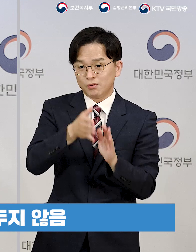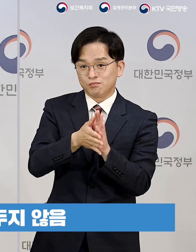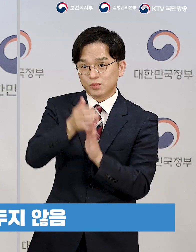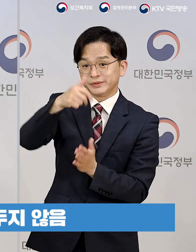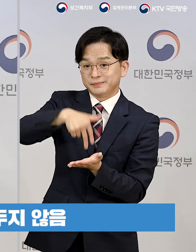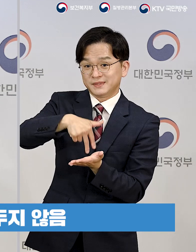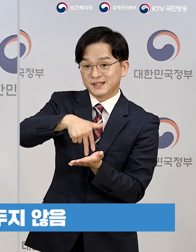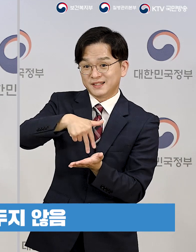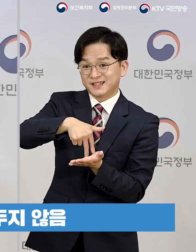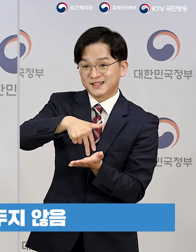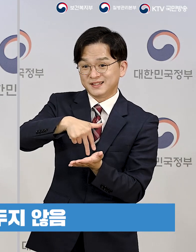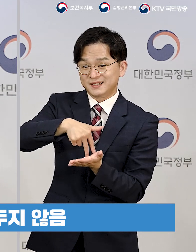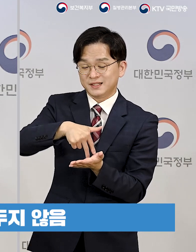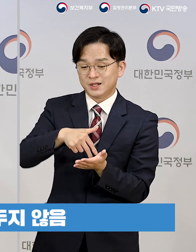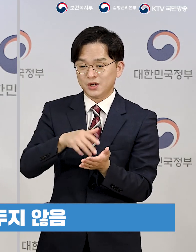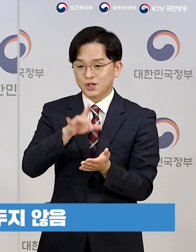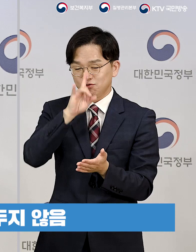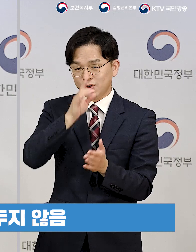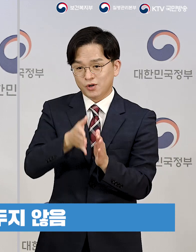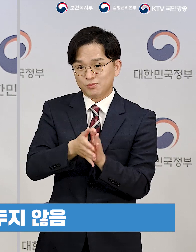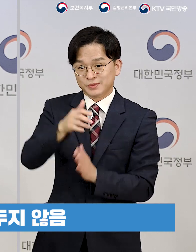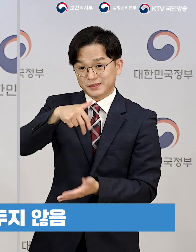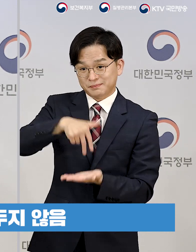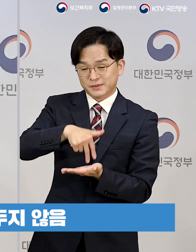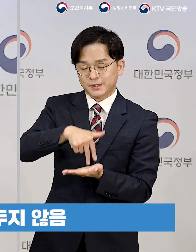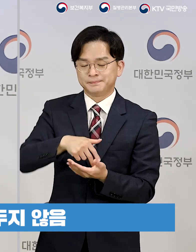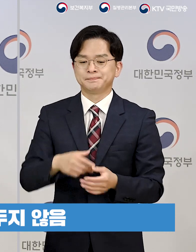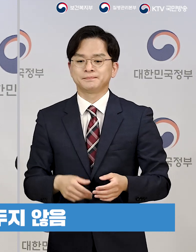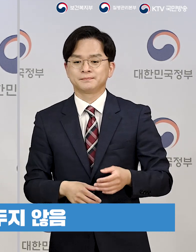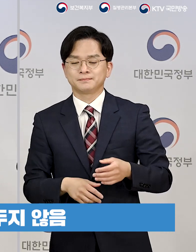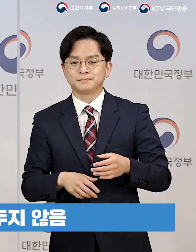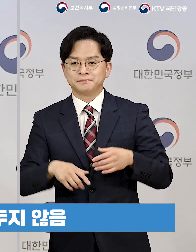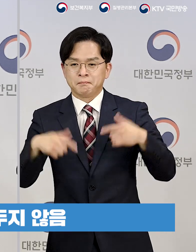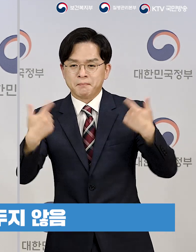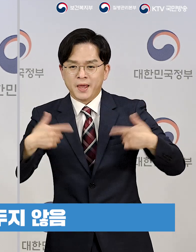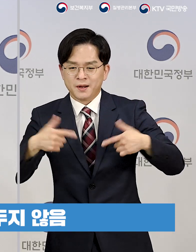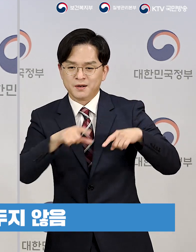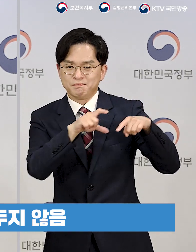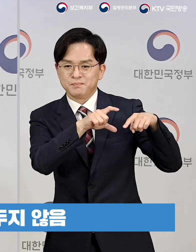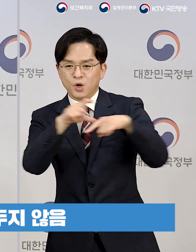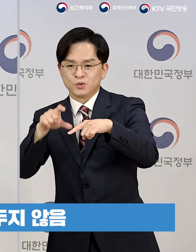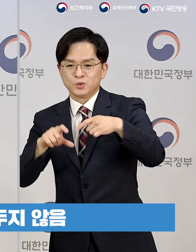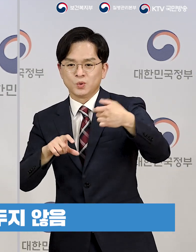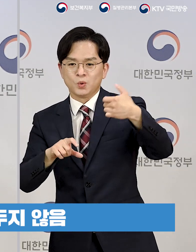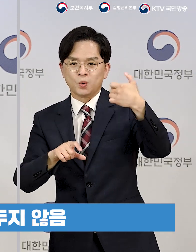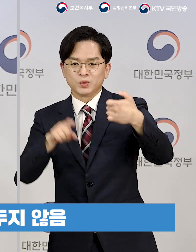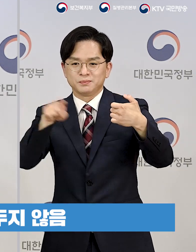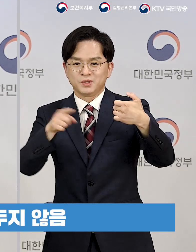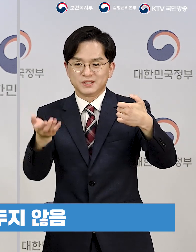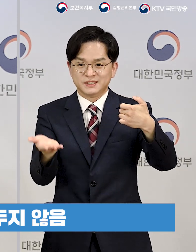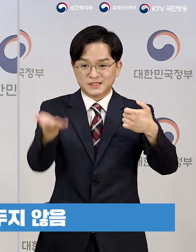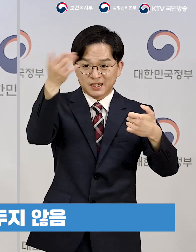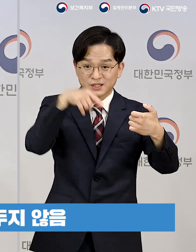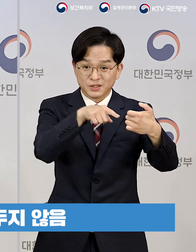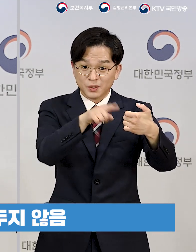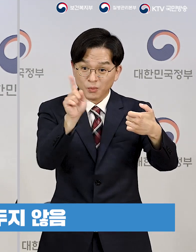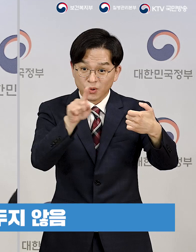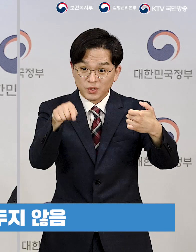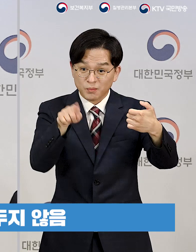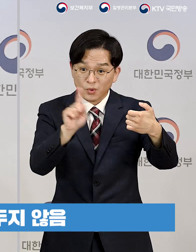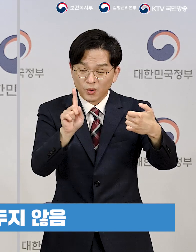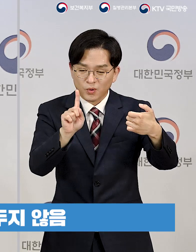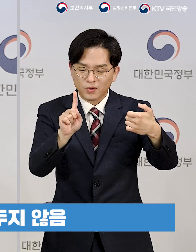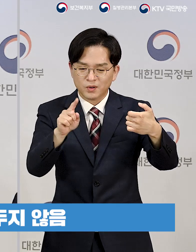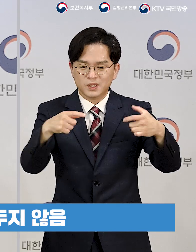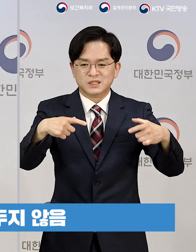방역 당국으로서는 일일 평균 50명이라는 그 수치는 해외 유입으로서 들어오는 확진자 수 발생은